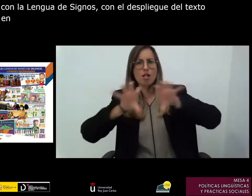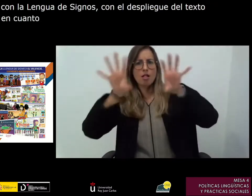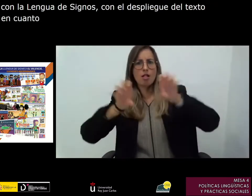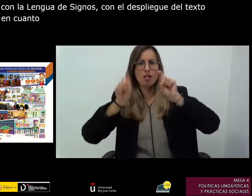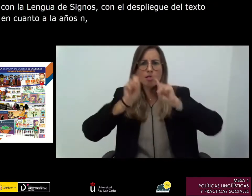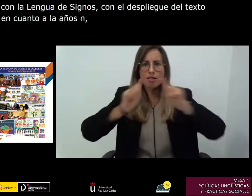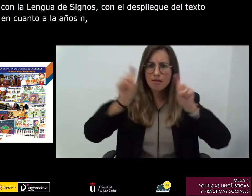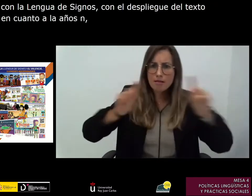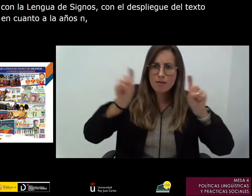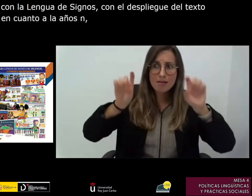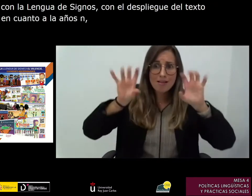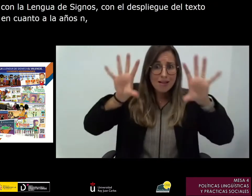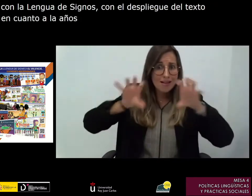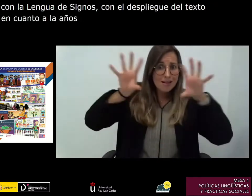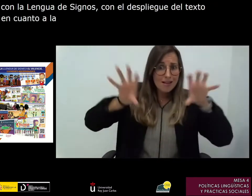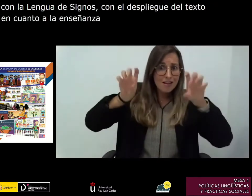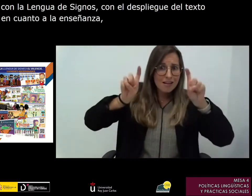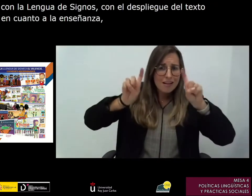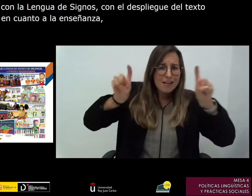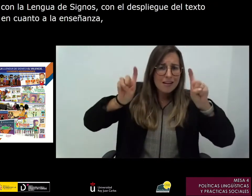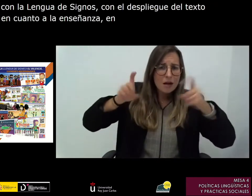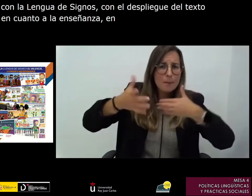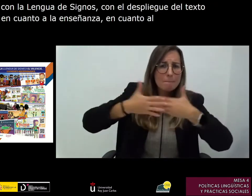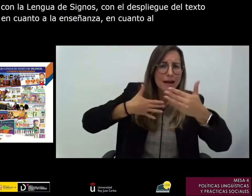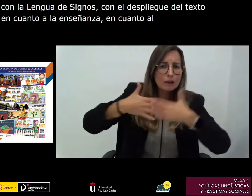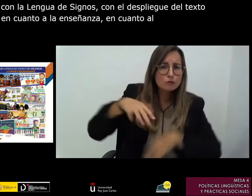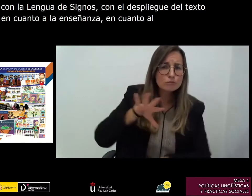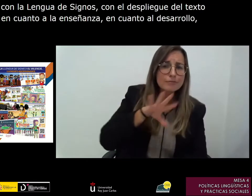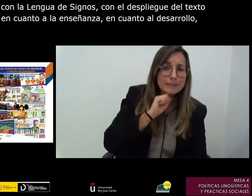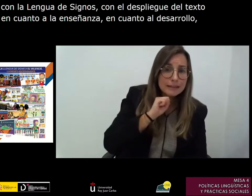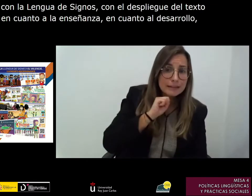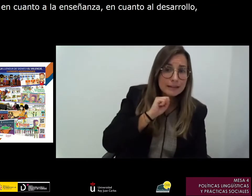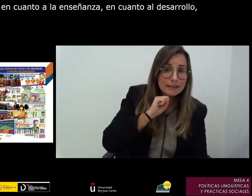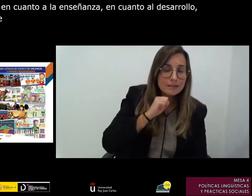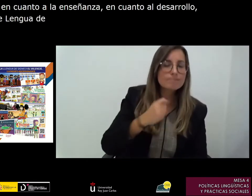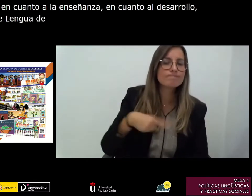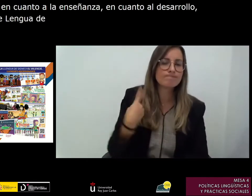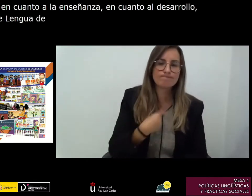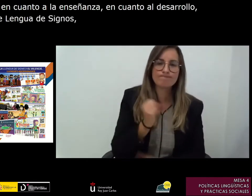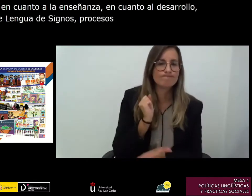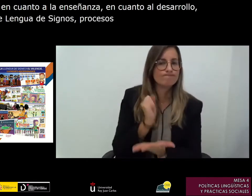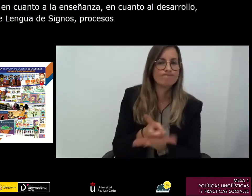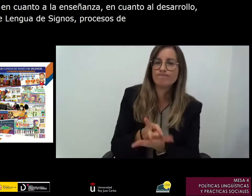la evolución de la lengua de signos, los procesos de enseñanza-aprendizaje